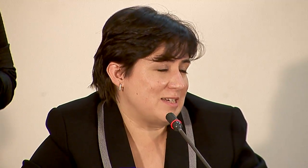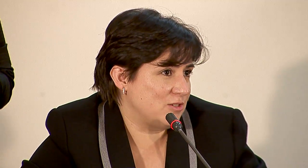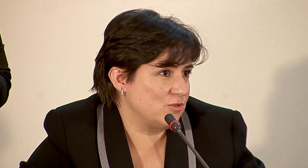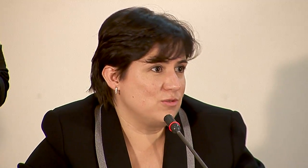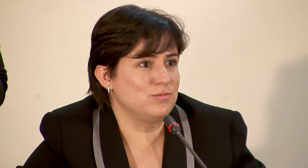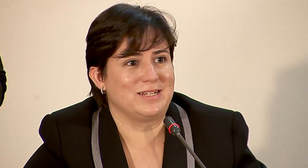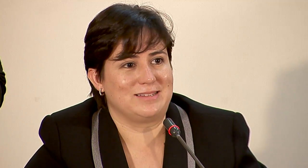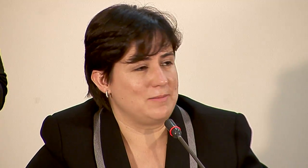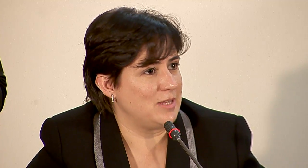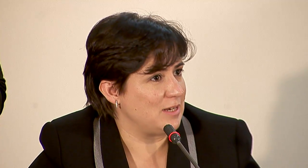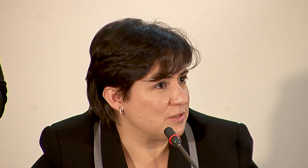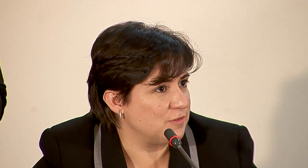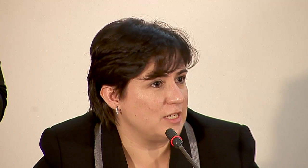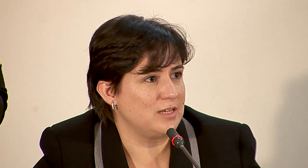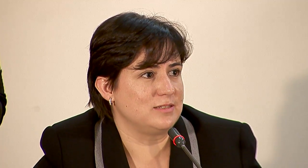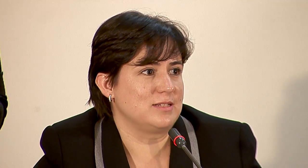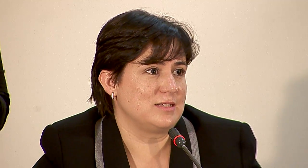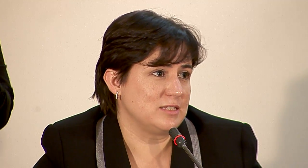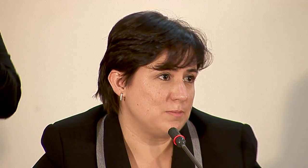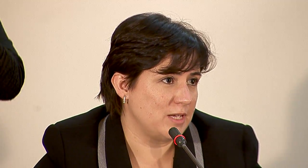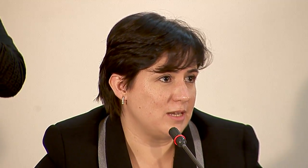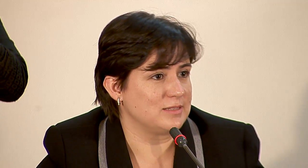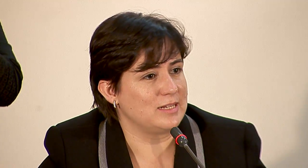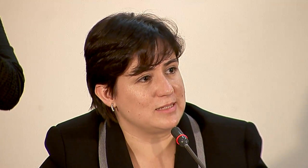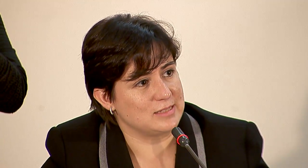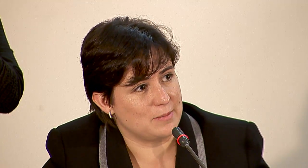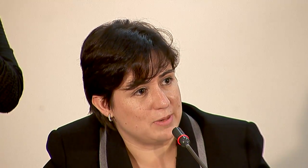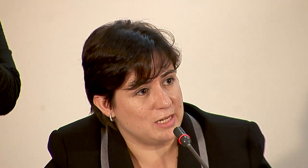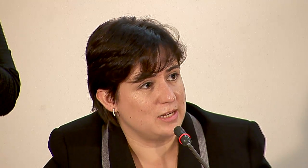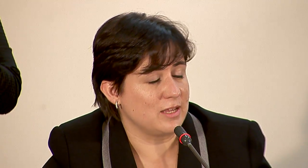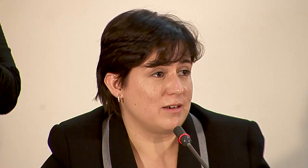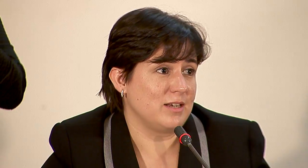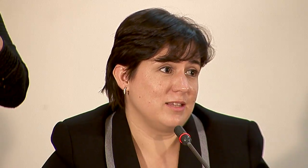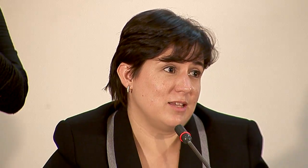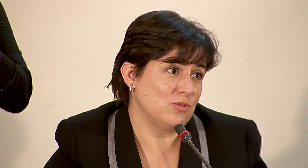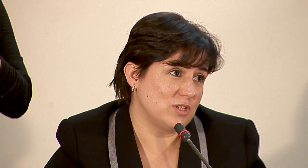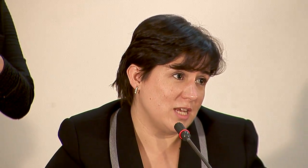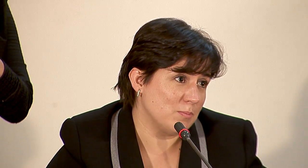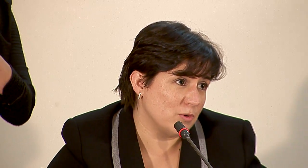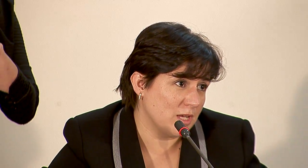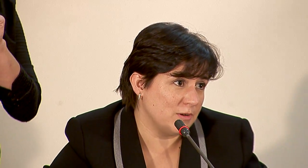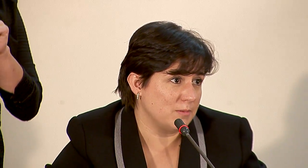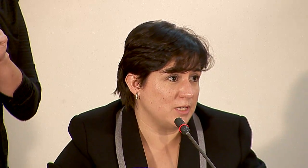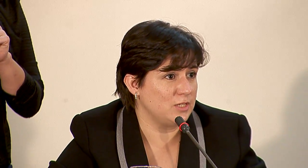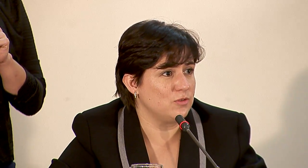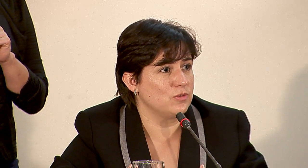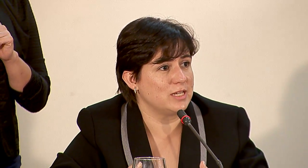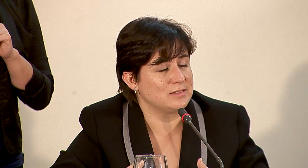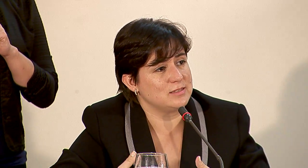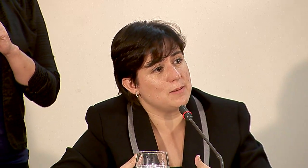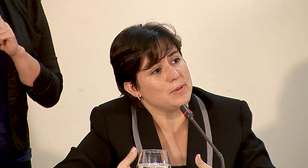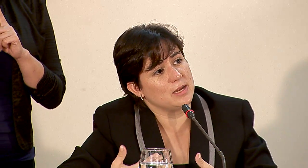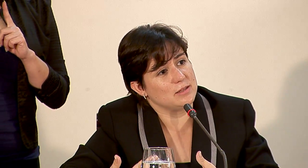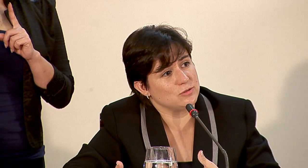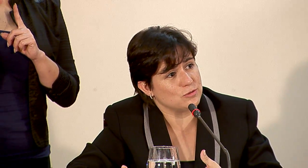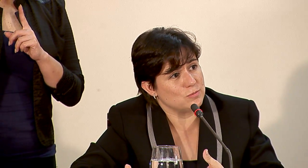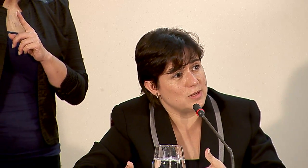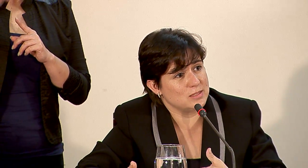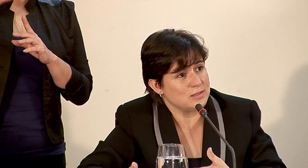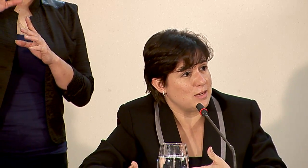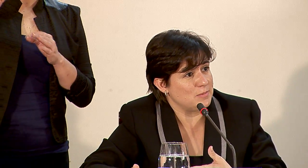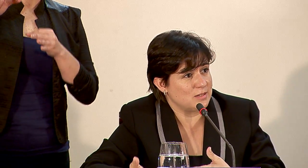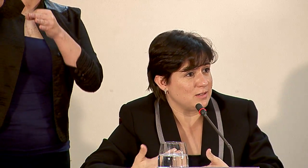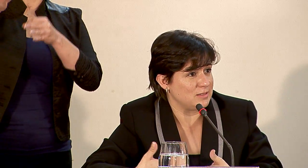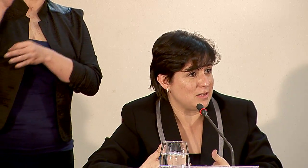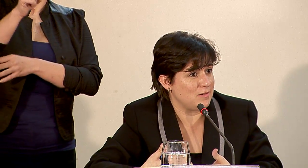maltrato, rechazo el tema de las filas, de las esperas, que les hacían venir, que en realidad no tenían por qué haber venido, o que les decían, venga dentro de